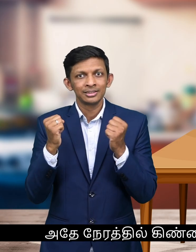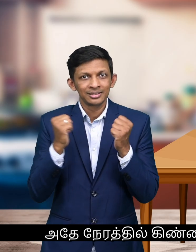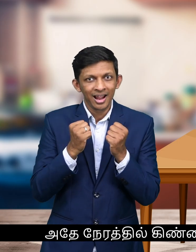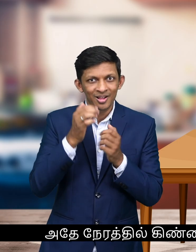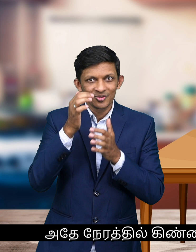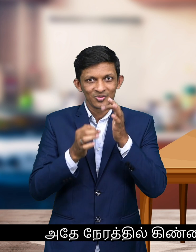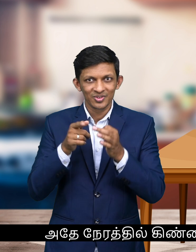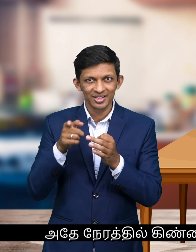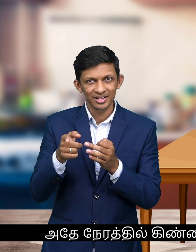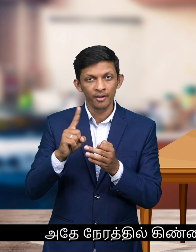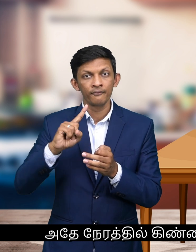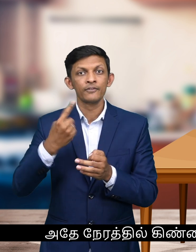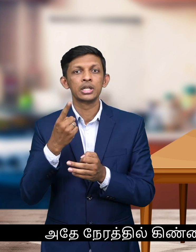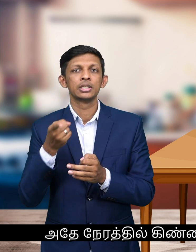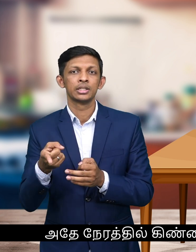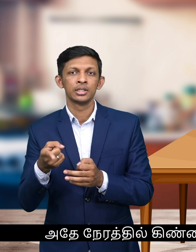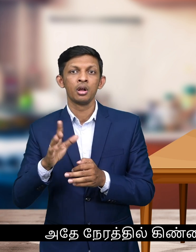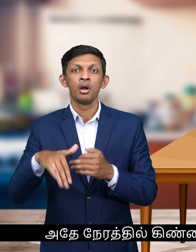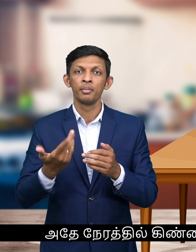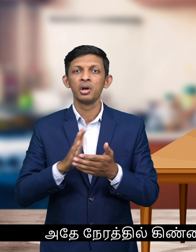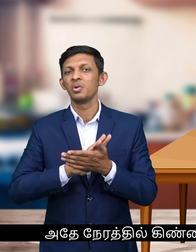உள்ள குளிர்ந்த பால் மாறாது.